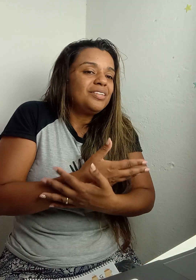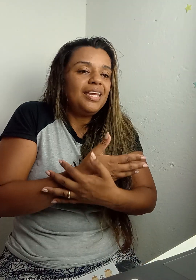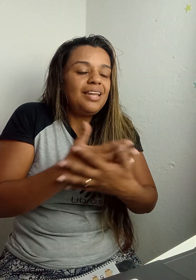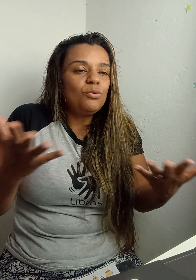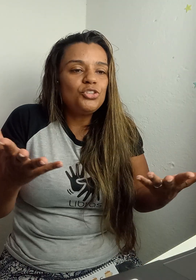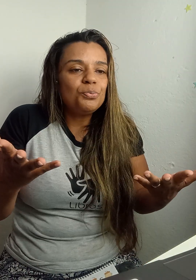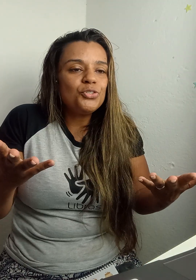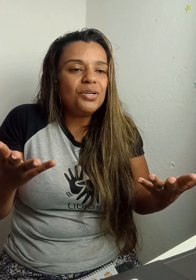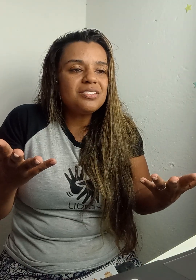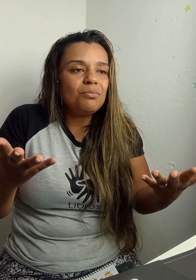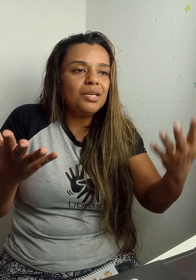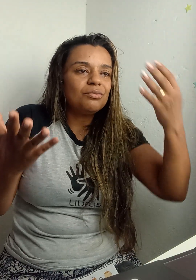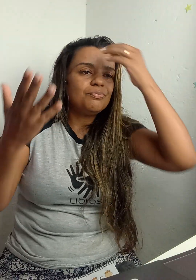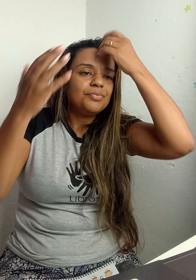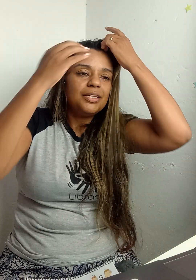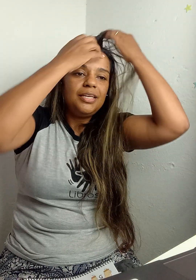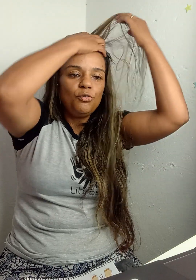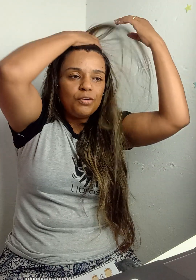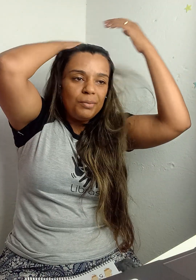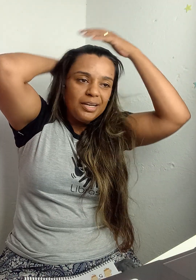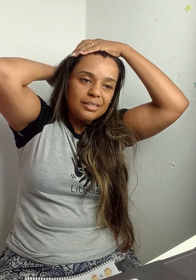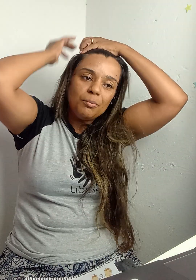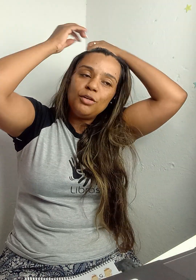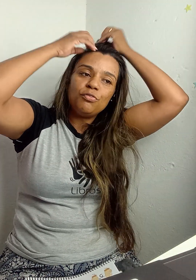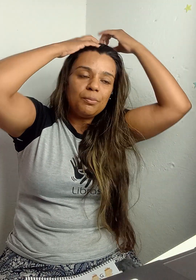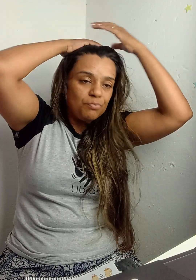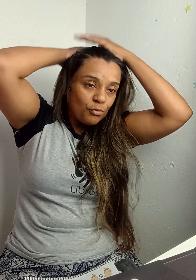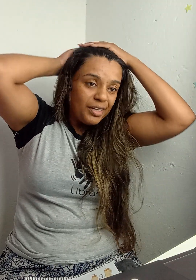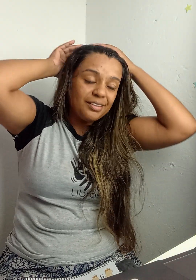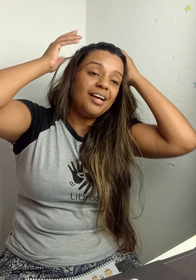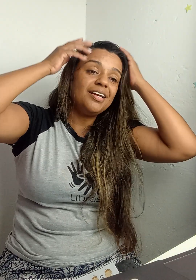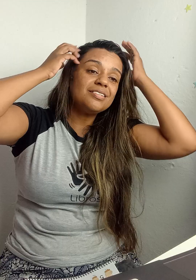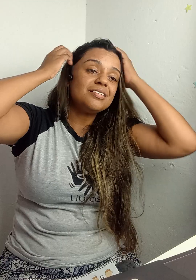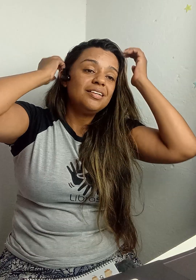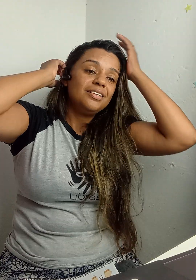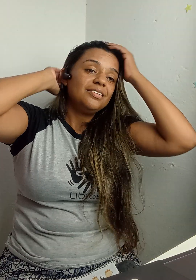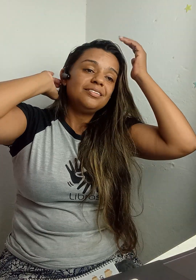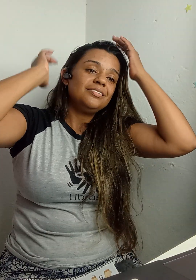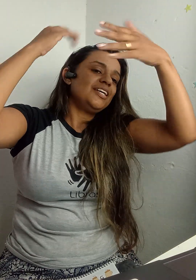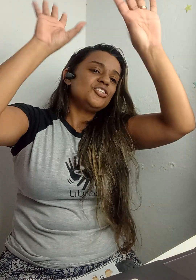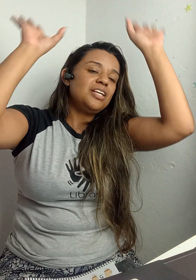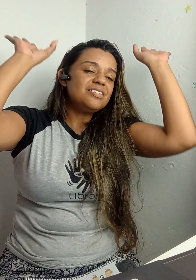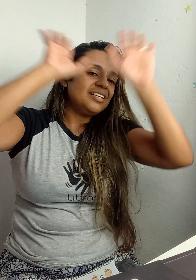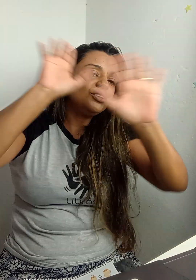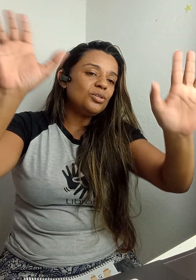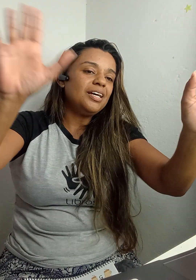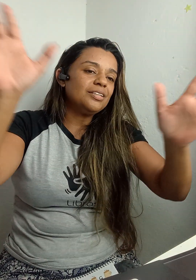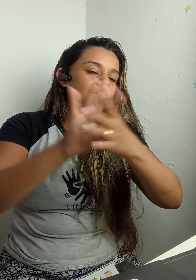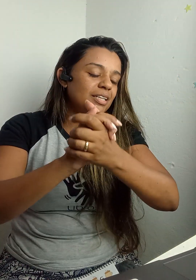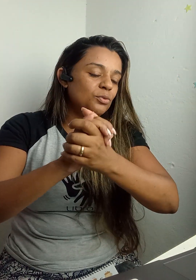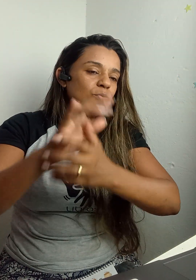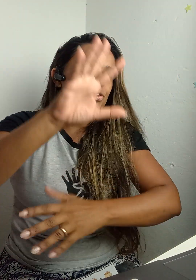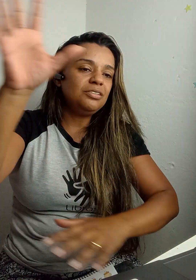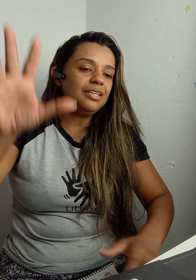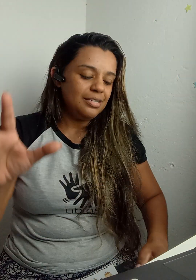tem nenhum tipo de conhecimento. E o familiar também não vai atrás, deixa eles lá isolados, né? No mundinho